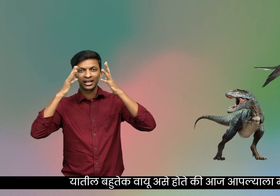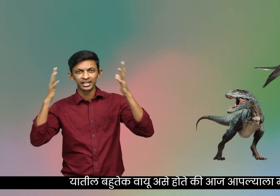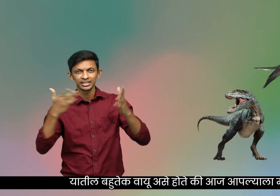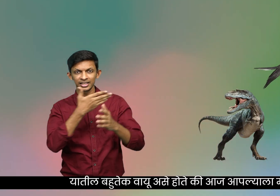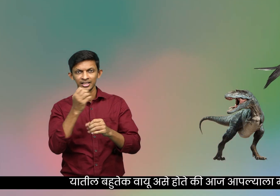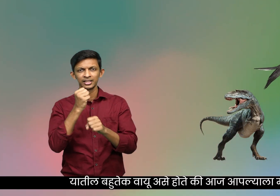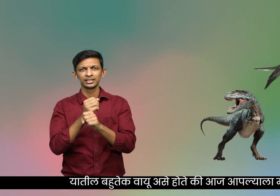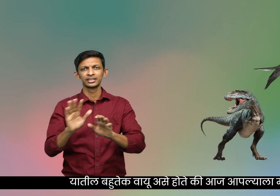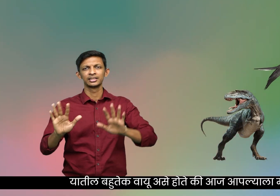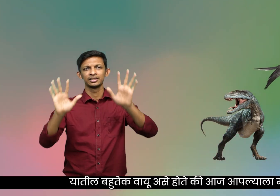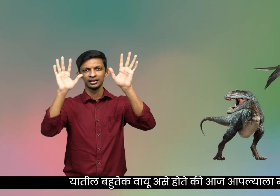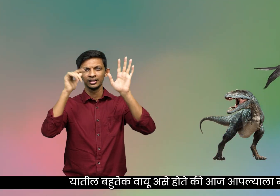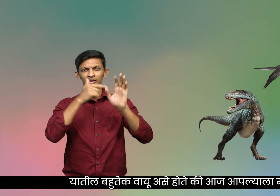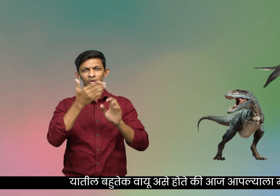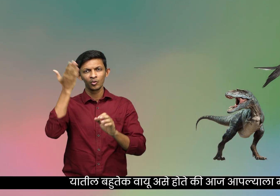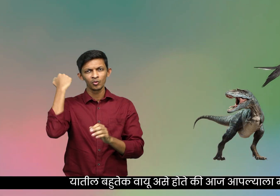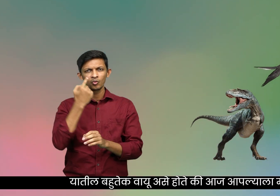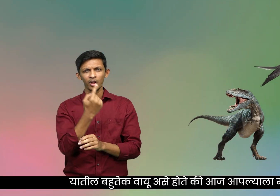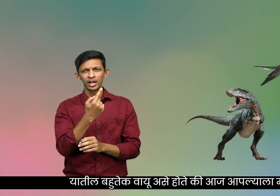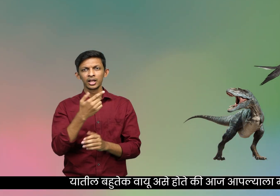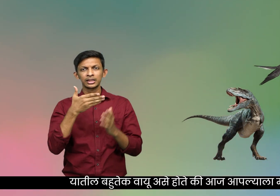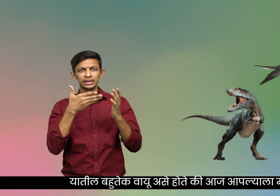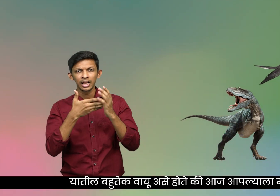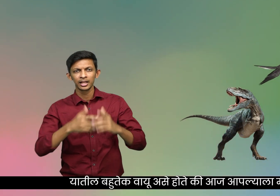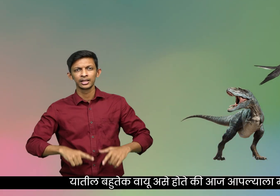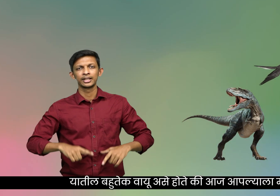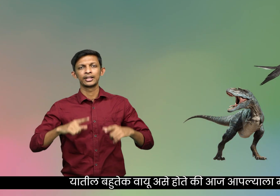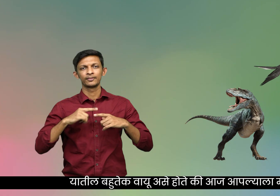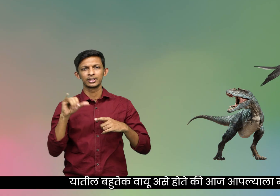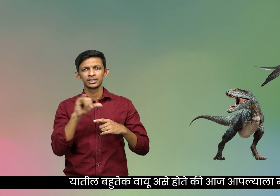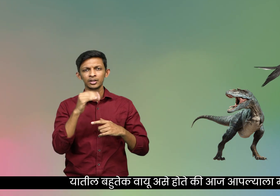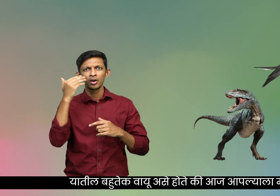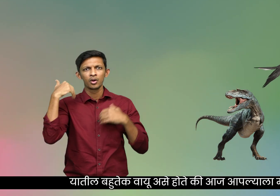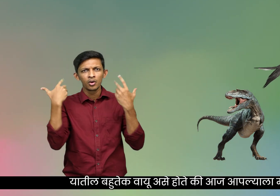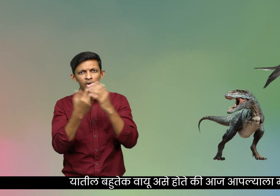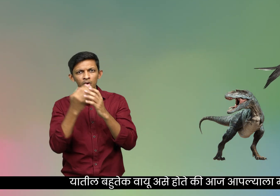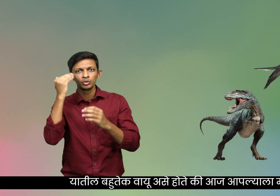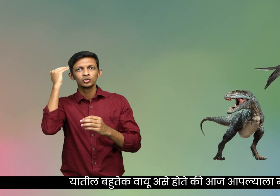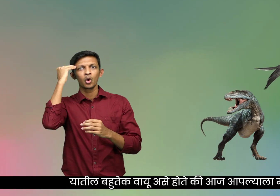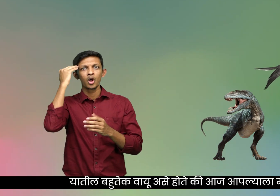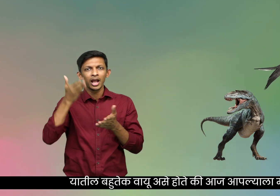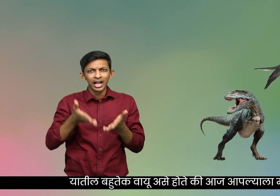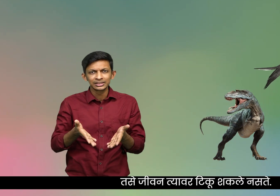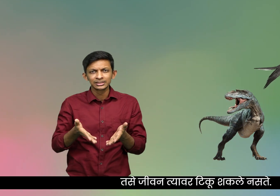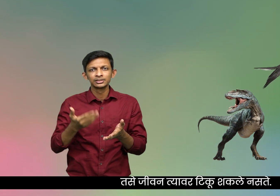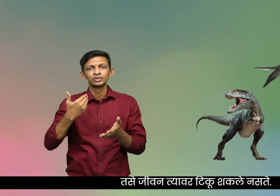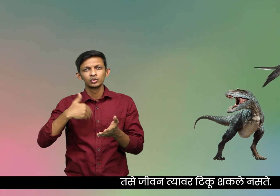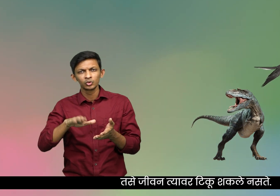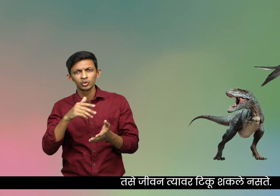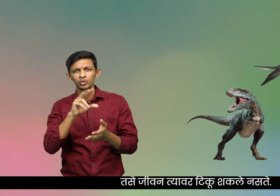यातील बहुतेक वायू असे होते की आज आपल्याला माहित आहे तसे जीवन